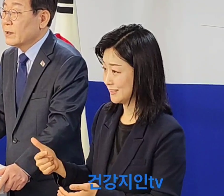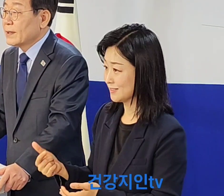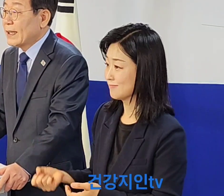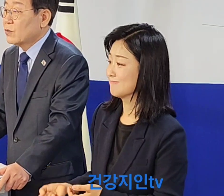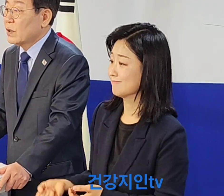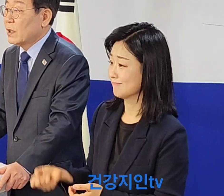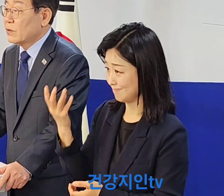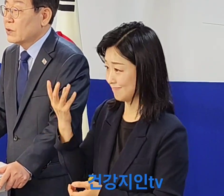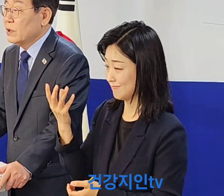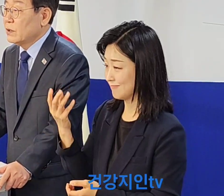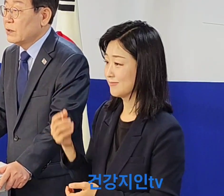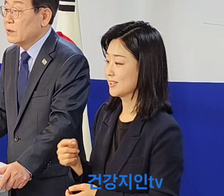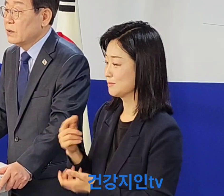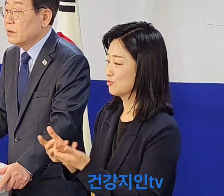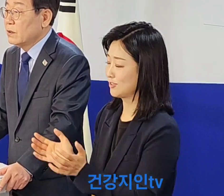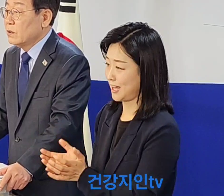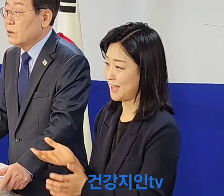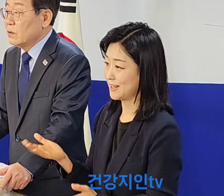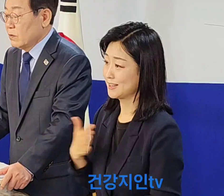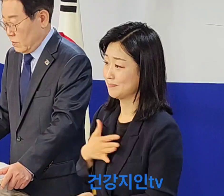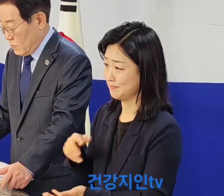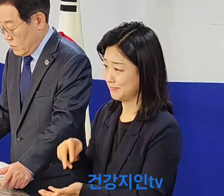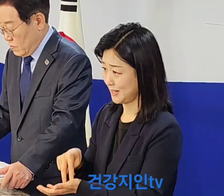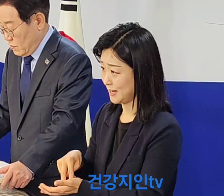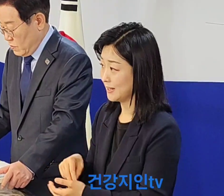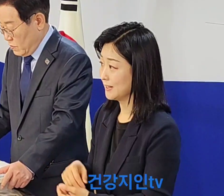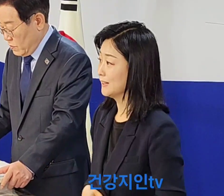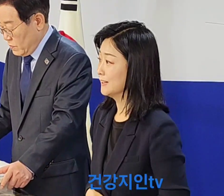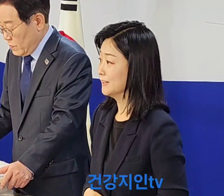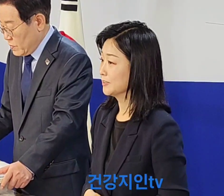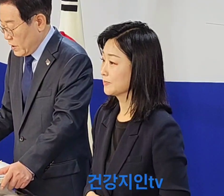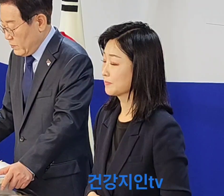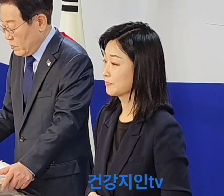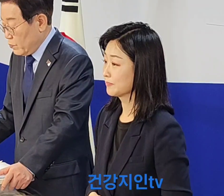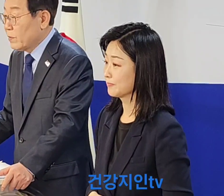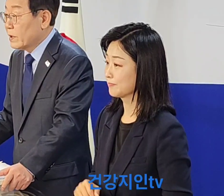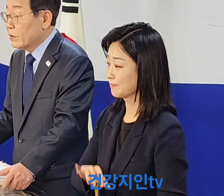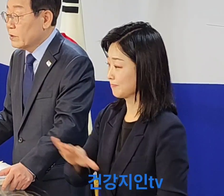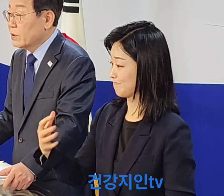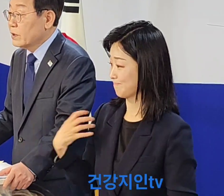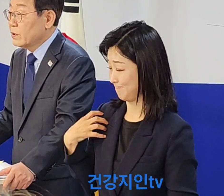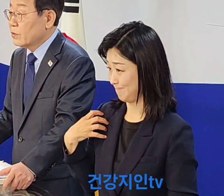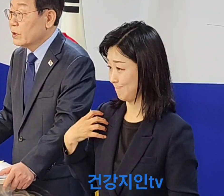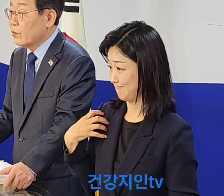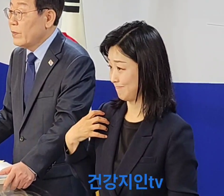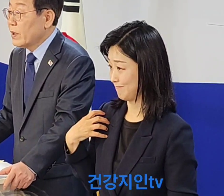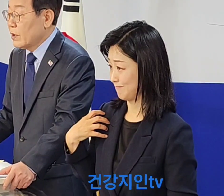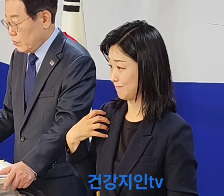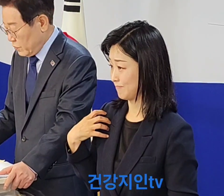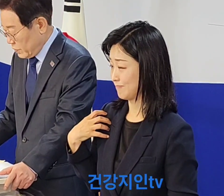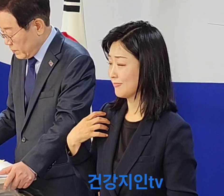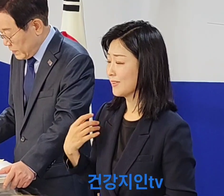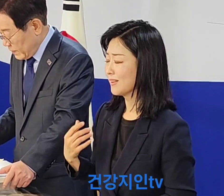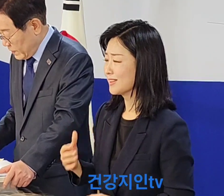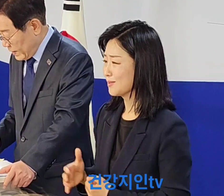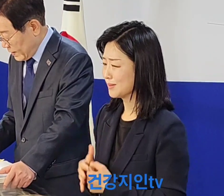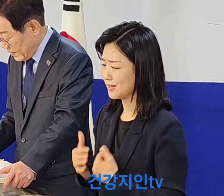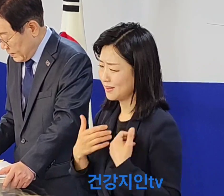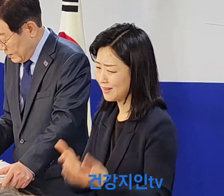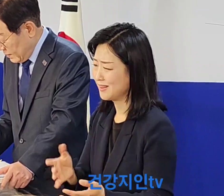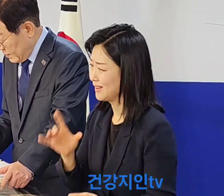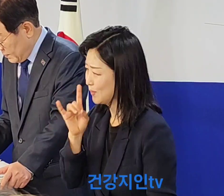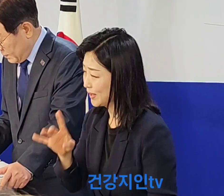압도적 다수당으로서 또 책임을 부여받은 정치인으로서 외면할 수는 없기